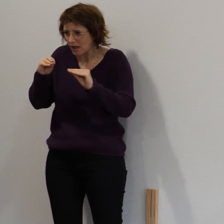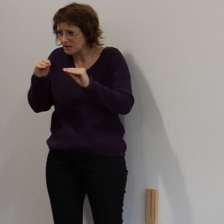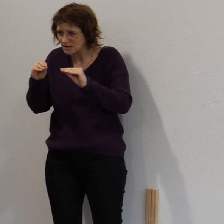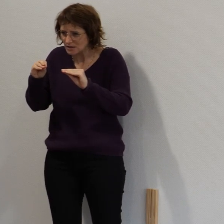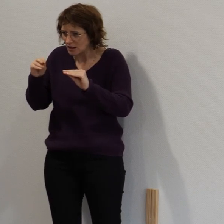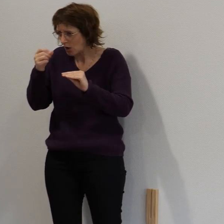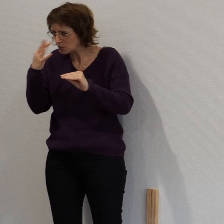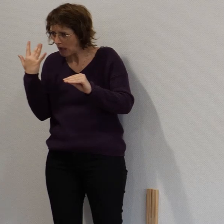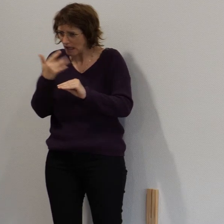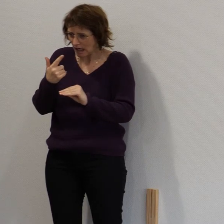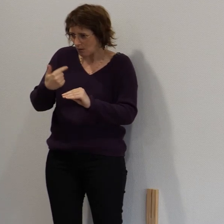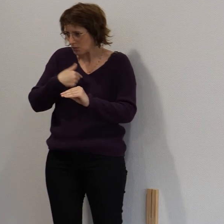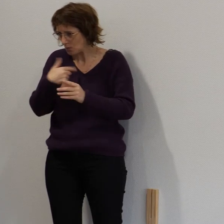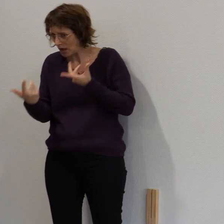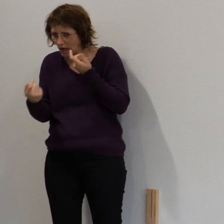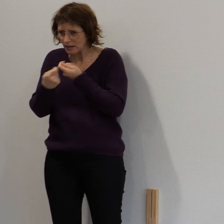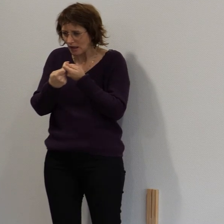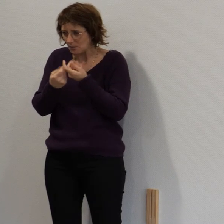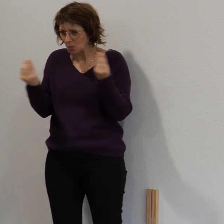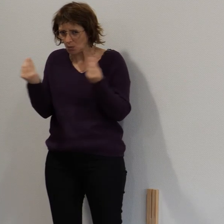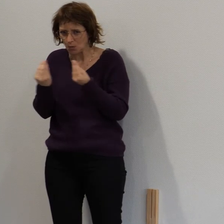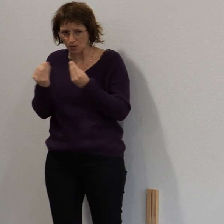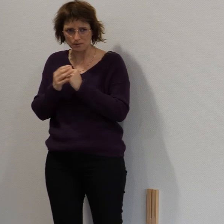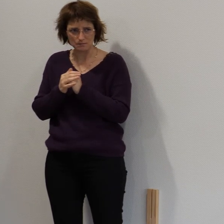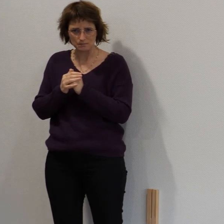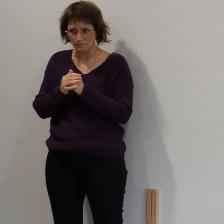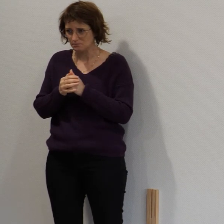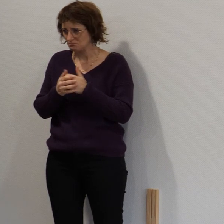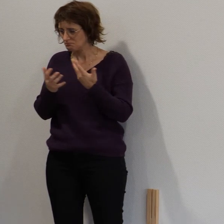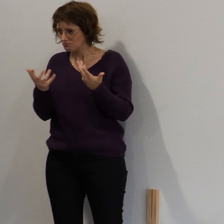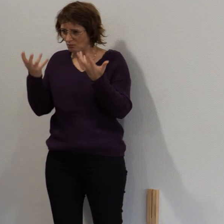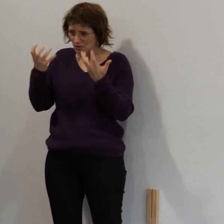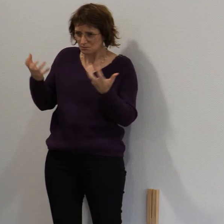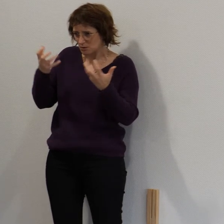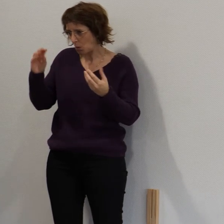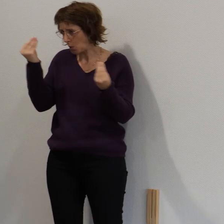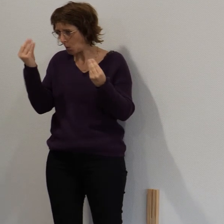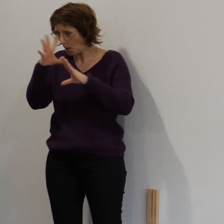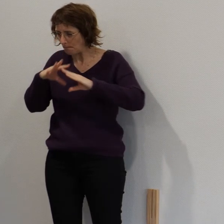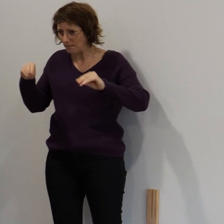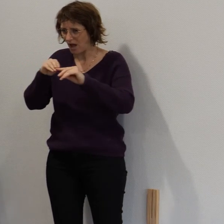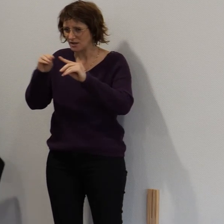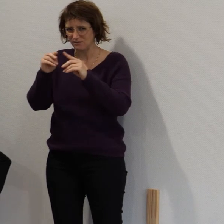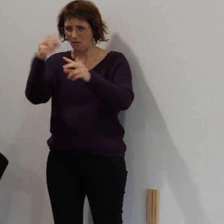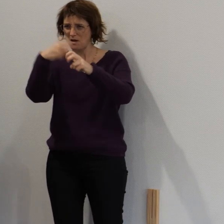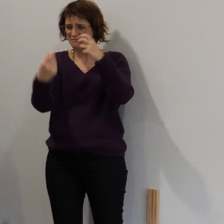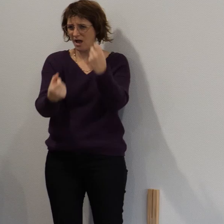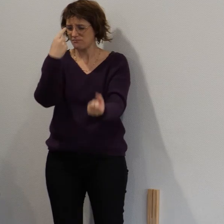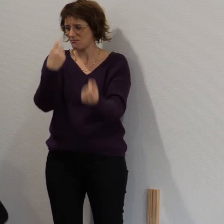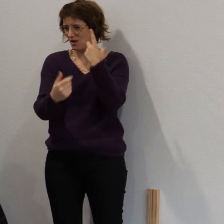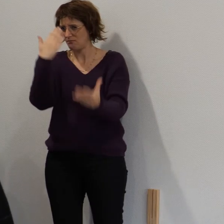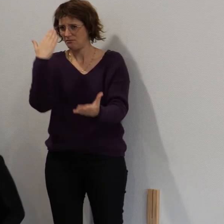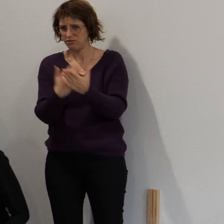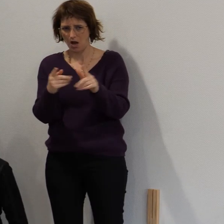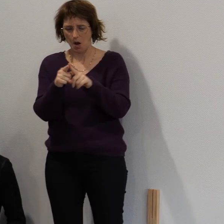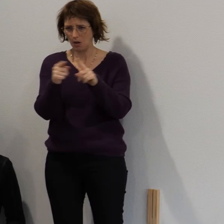plus agréable et plus plaisant où l'on ne me lancerait pas des pierres et